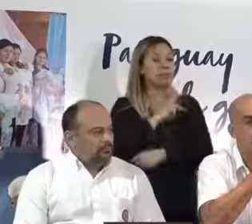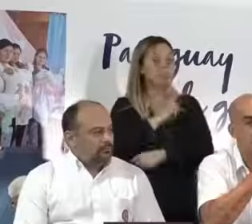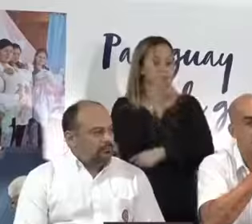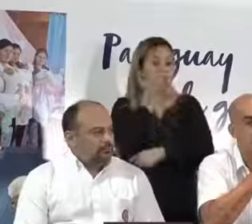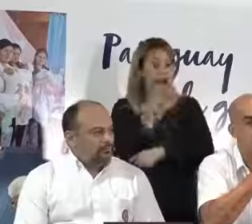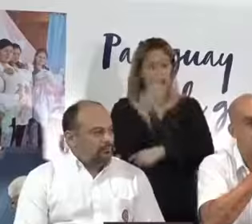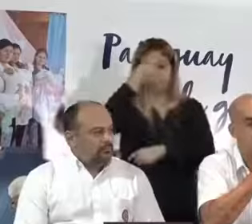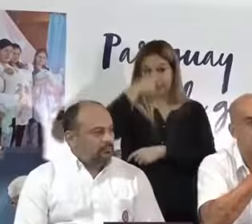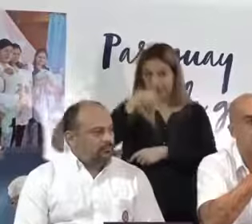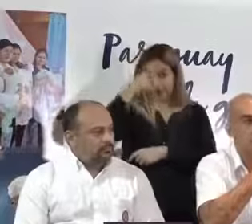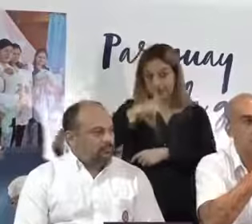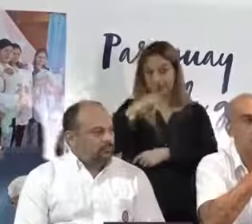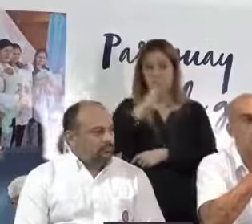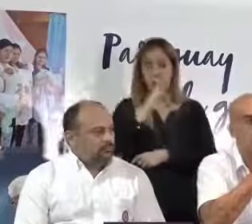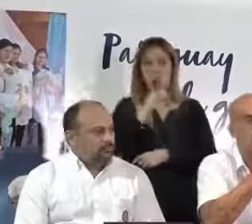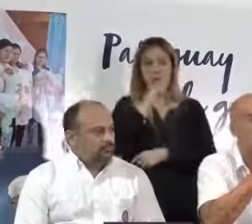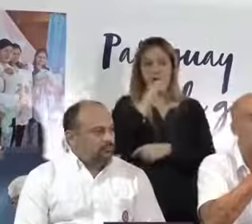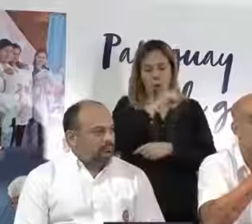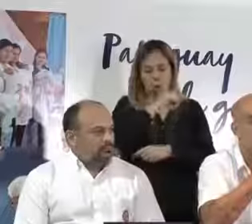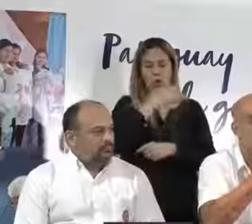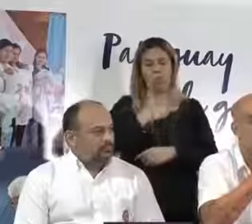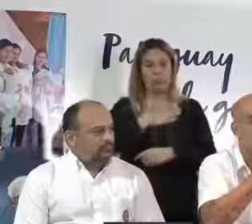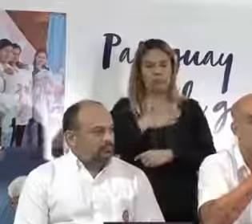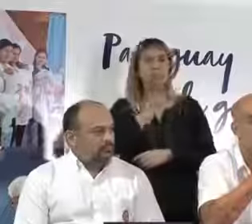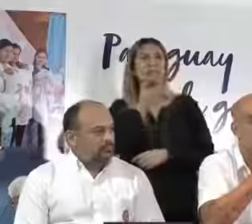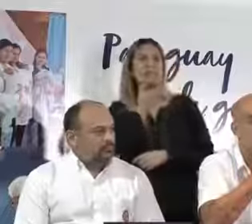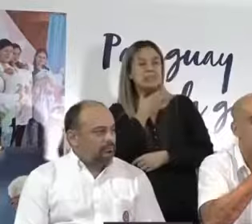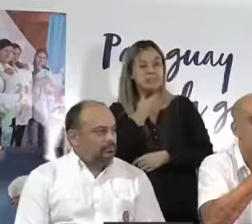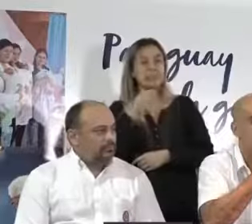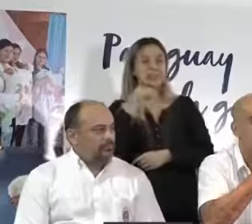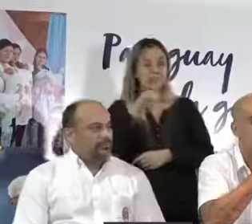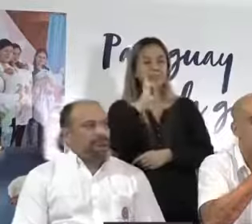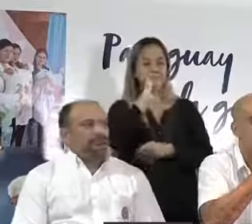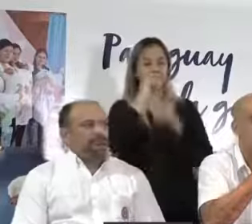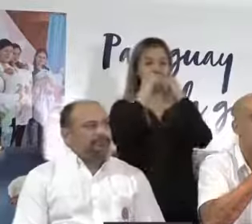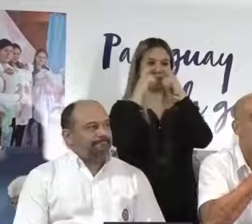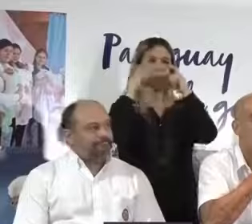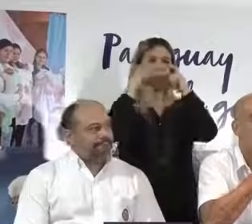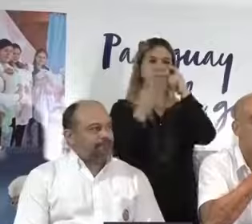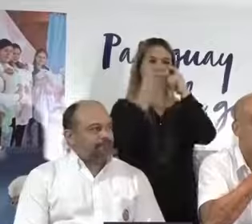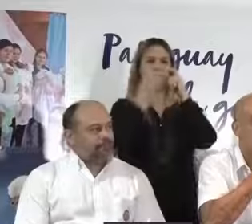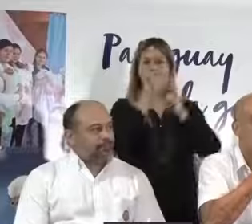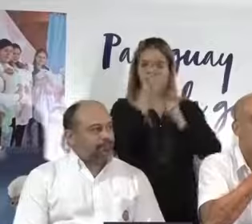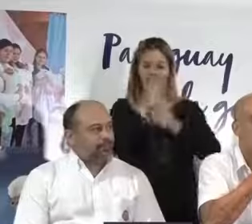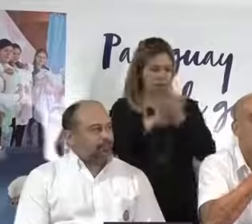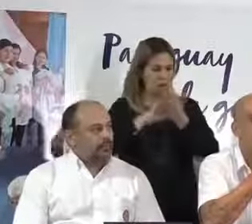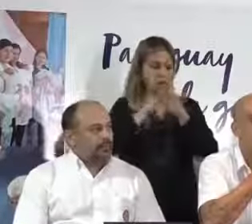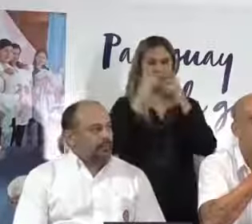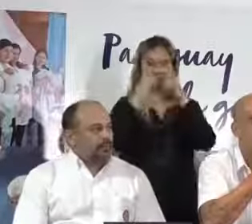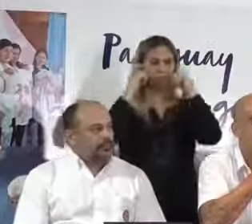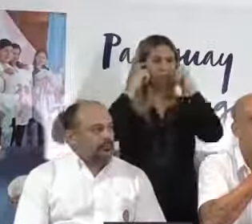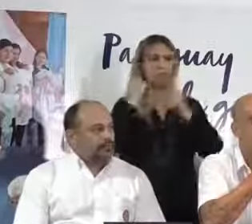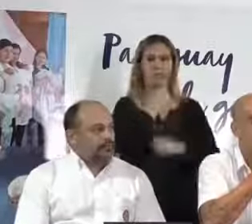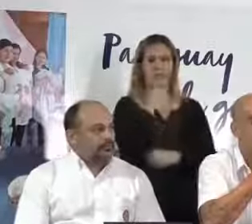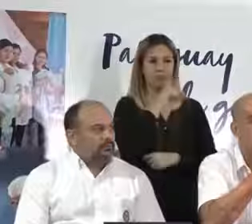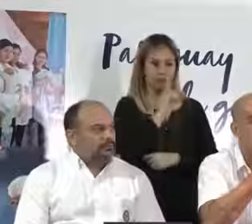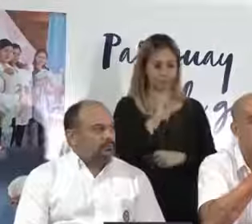contagiar a las demás personas de cualquier cuadro respiratorio, infección respiratoria. Eso es lo que podemos hacer. La